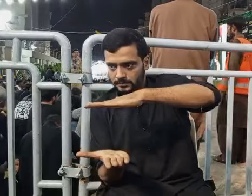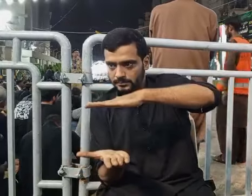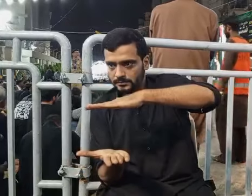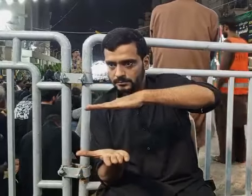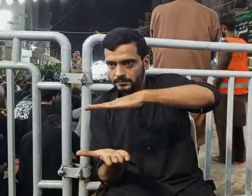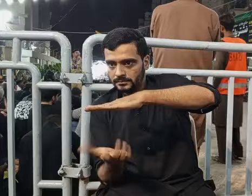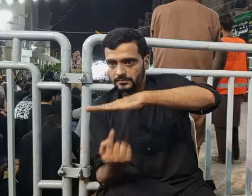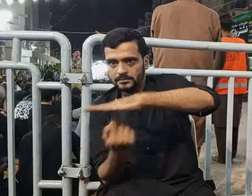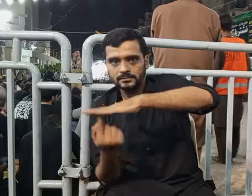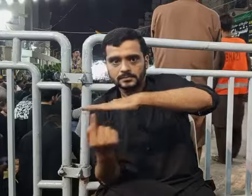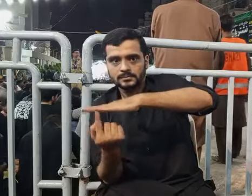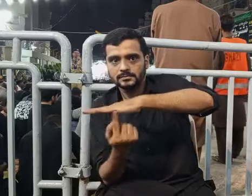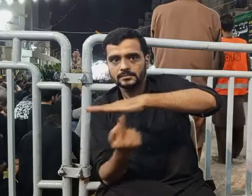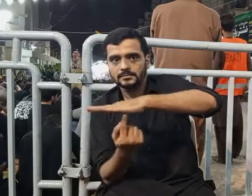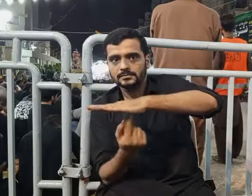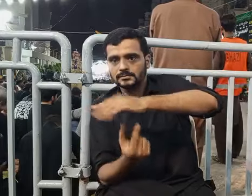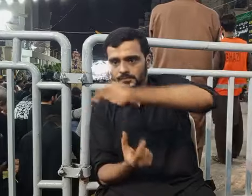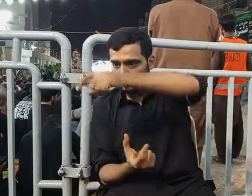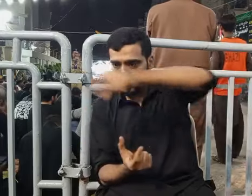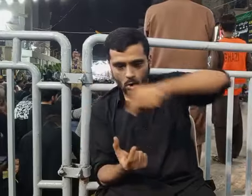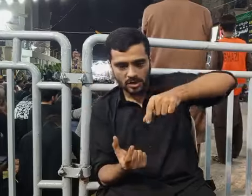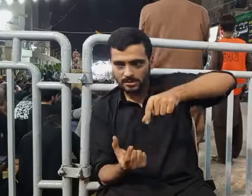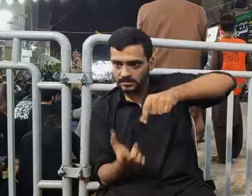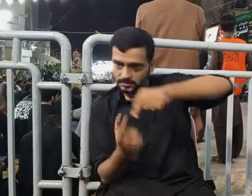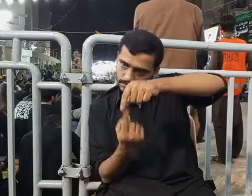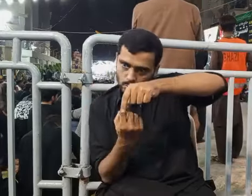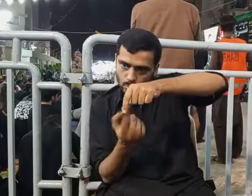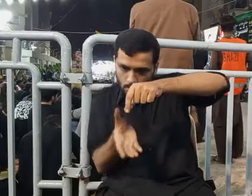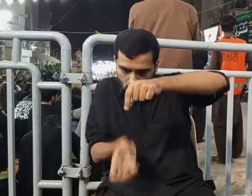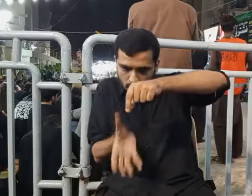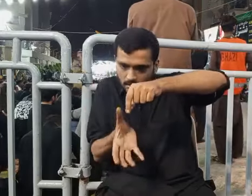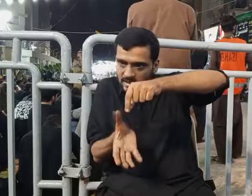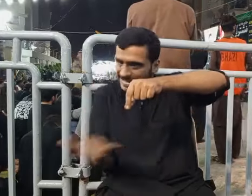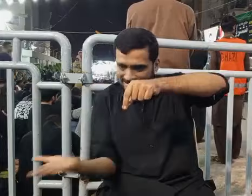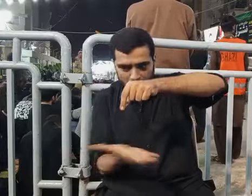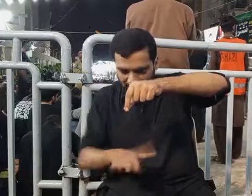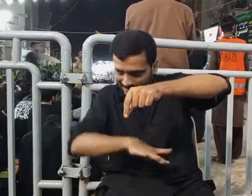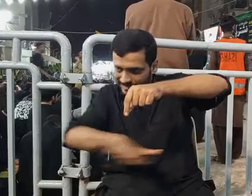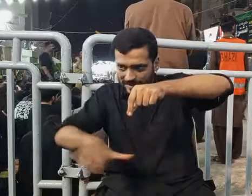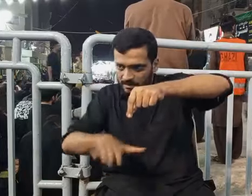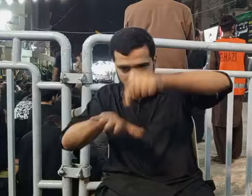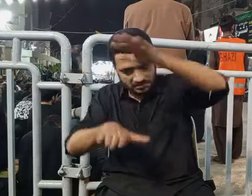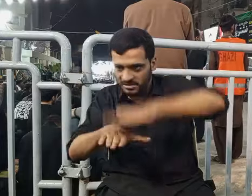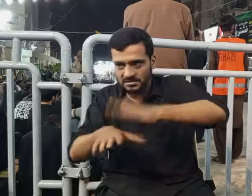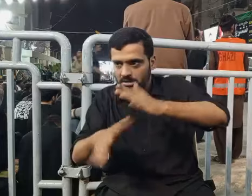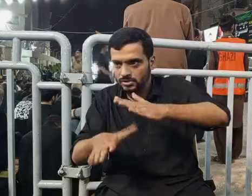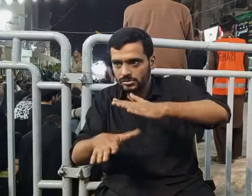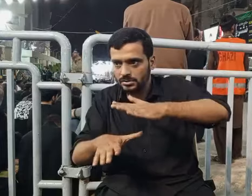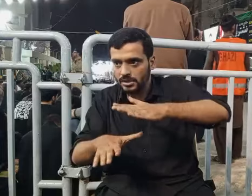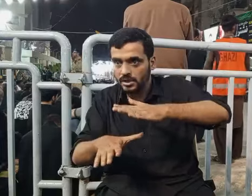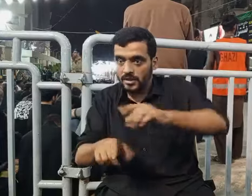حسن کے بیٹے کا لاشا پامال ہوا۔ لیکن ایک فرق کے ساتھ، اگر یہ مسائب میں جملہ پہنچا سکا تو آج شاید خود گریے کا حل ہو